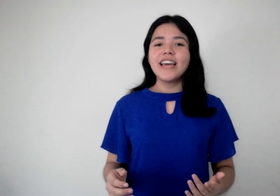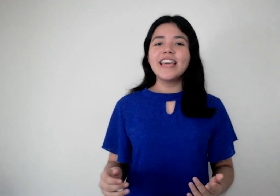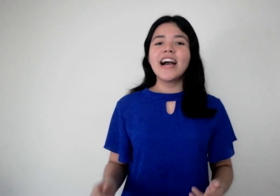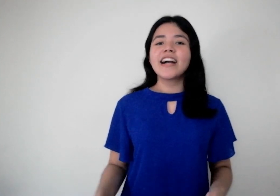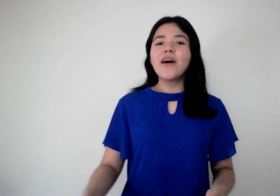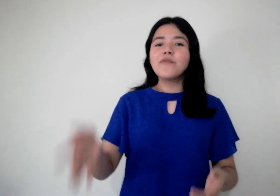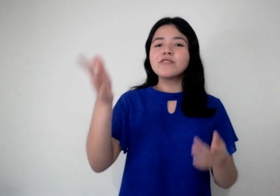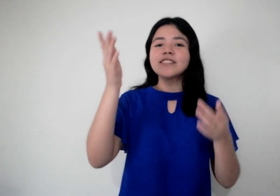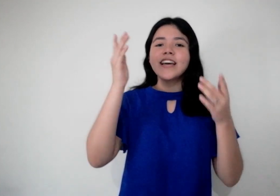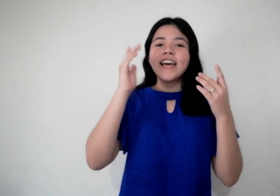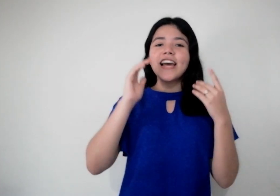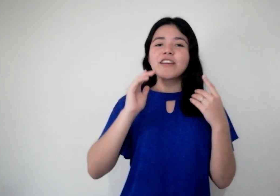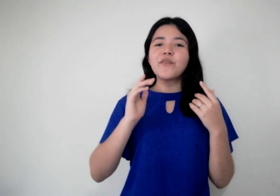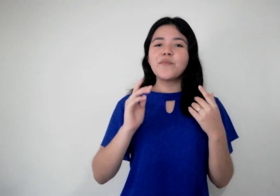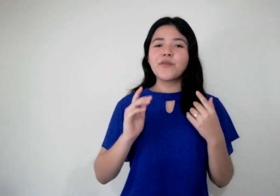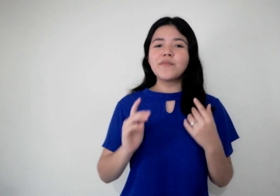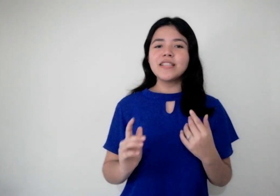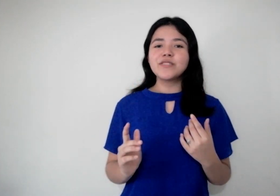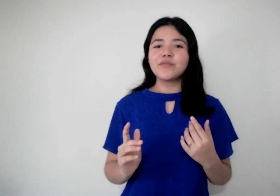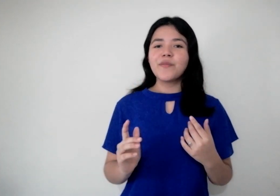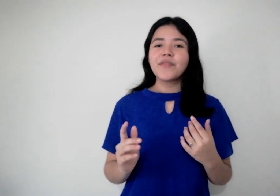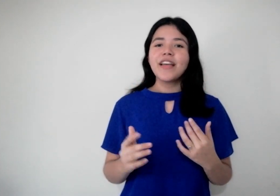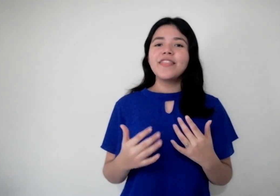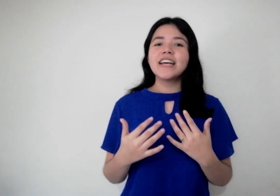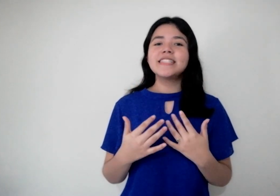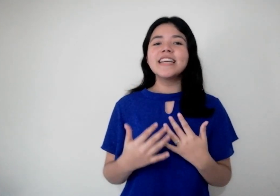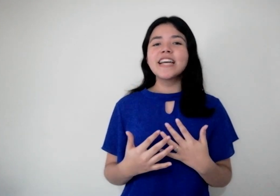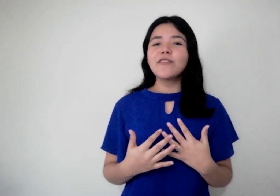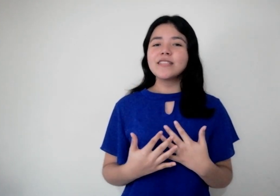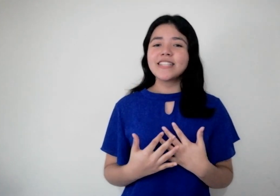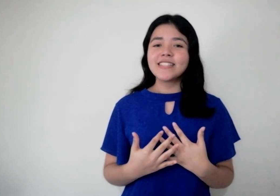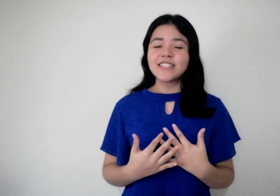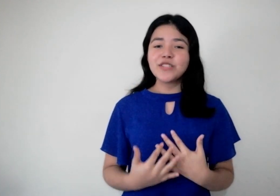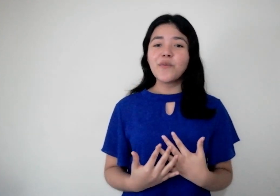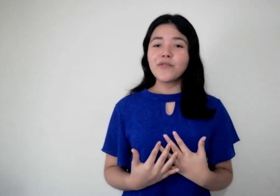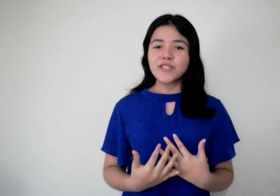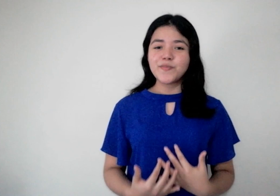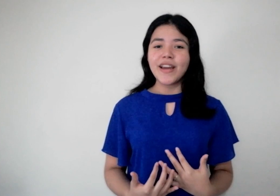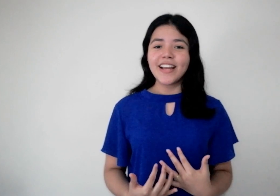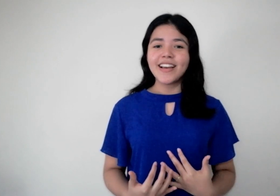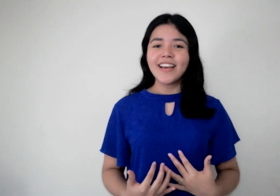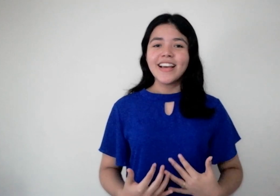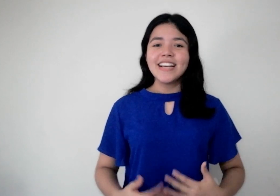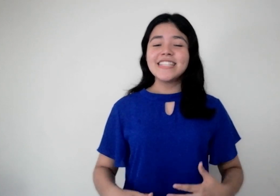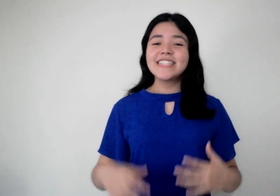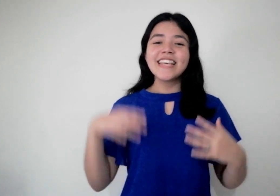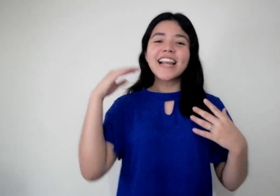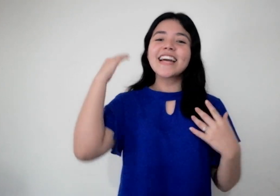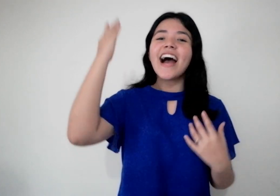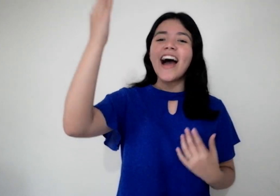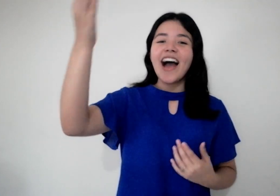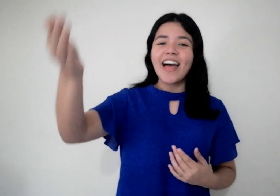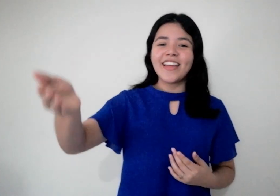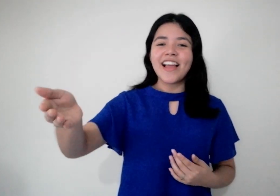y hagamos el compromiso de hacer que nuestra nación prospere y salga